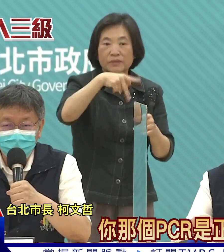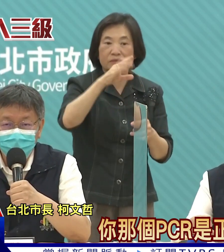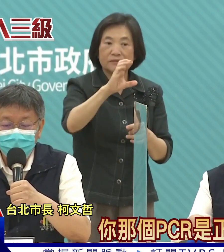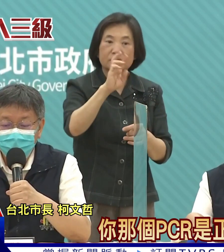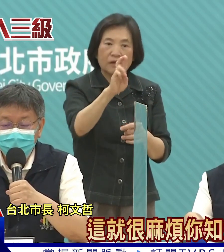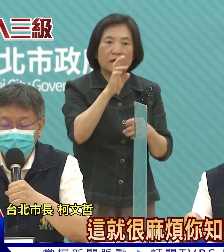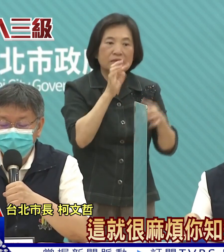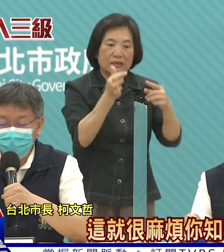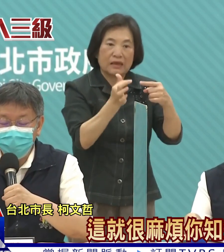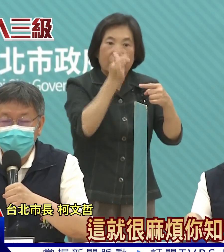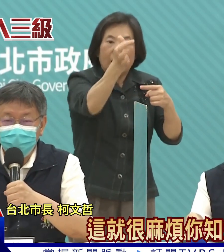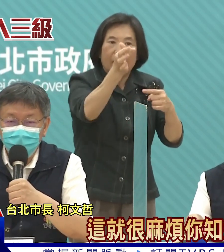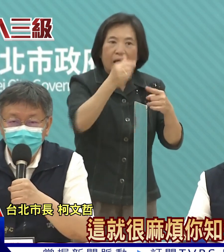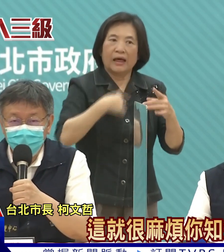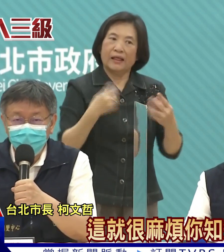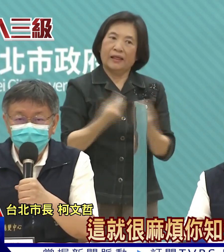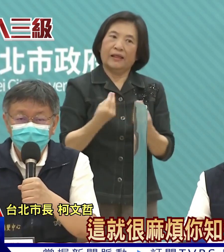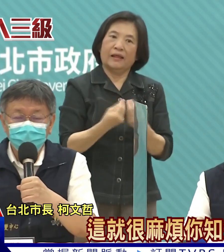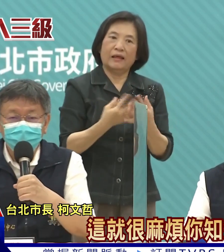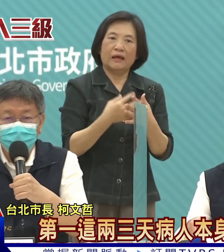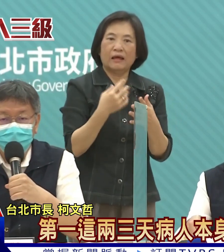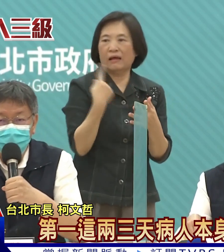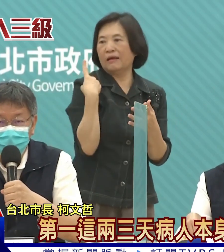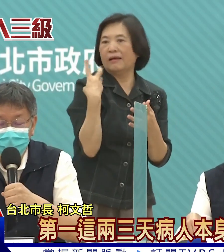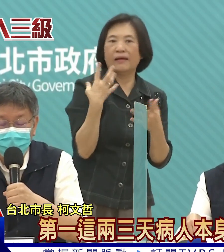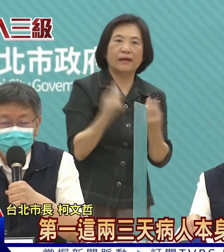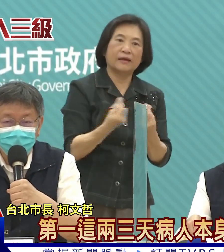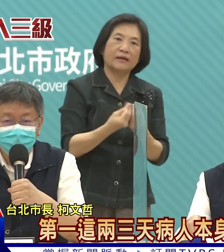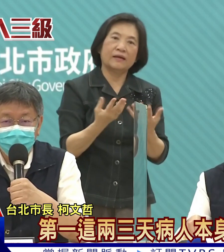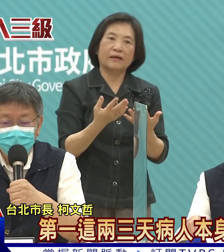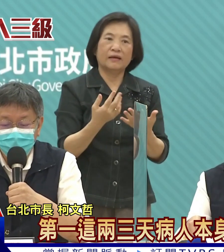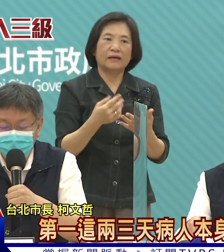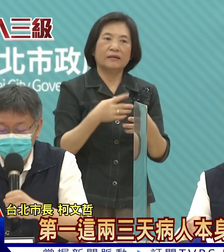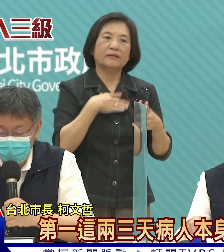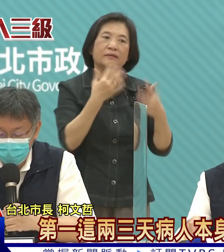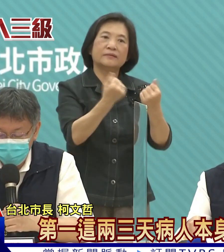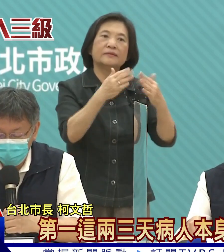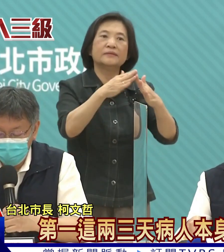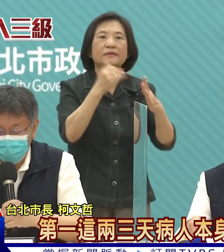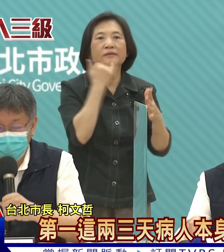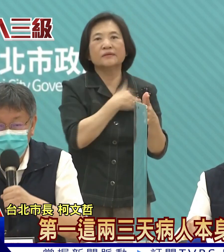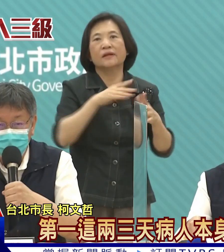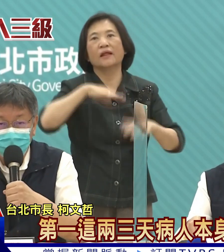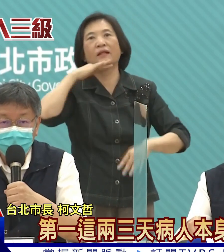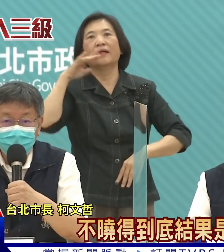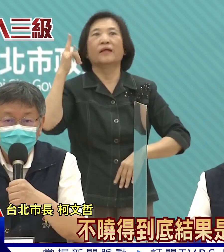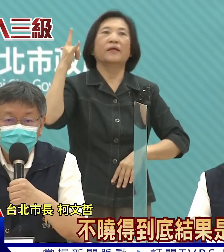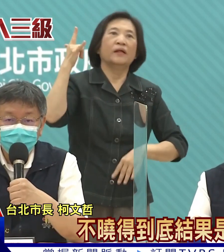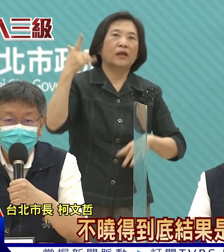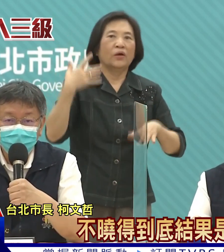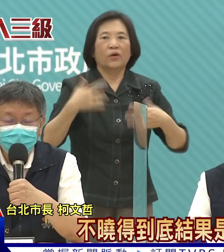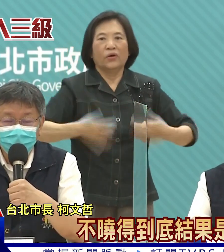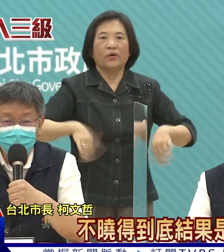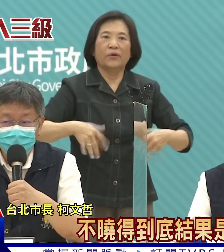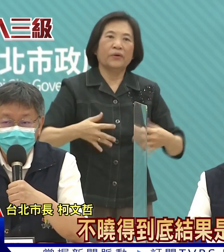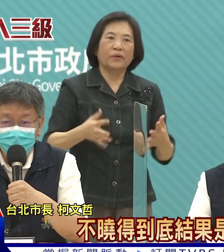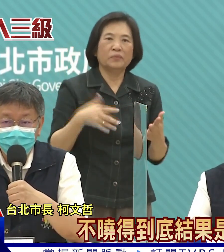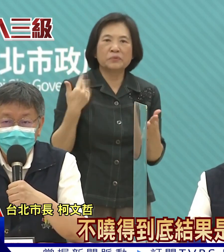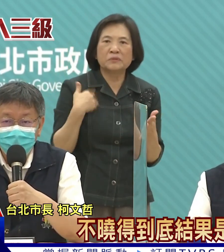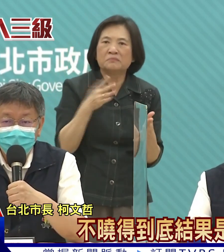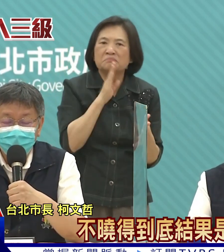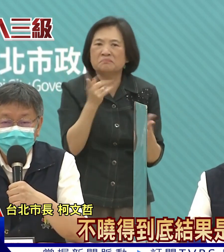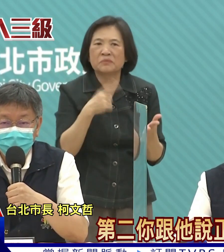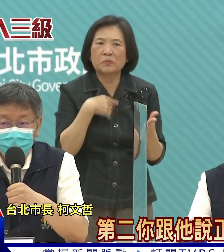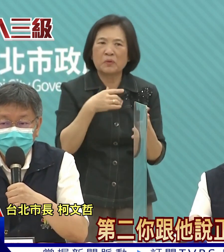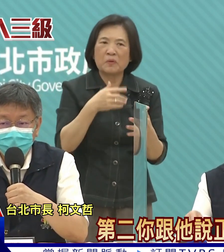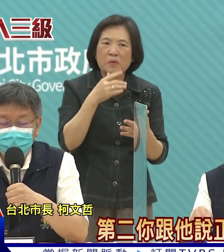PCR 是正的，那这就很麻烦你了。第一，这2、3天加这个病人本身非常紧张，那不晓得到底结果是